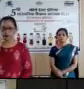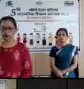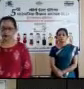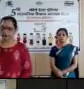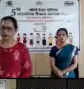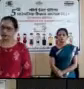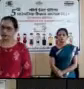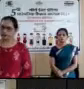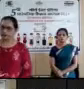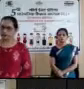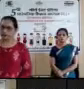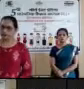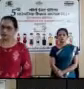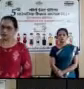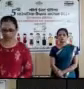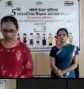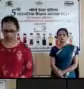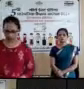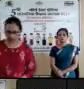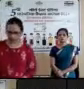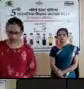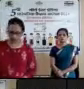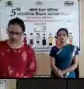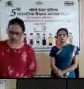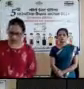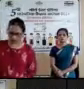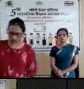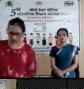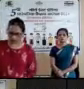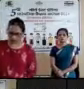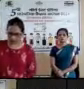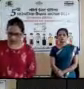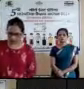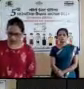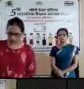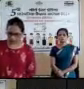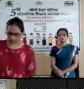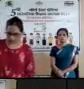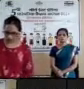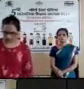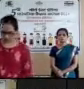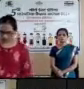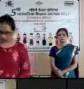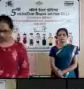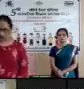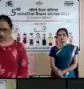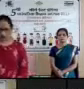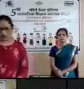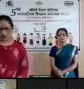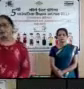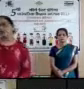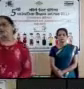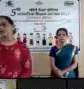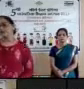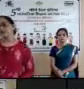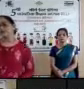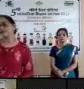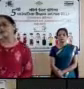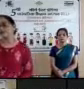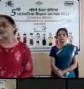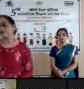2021-22 कुछ नए मॉड्यूलर पाठ्यक्रम की शुरुआत, संयुक्त क्षेत्रीय केंद्रों में ब्रेल सहायक उपकरणों के